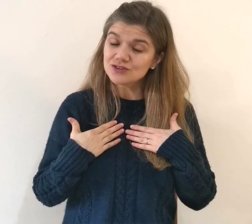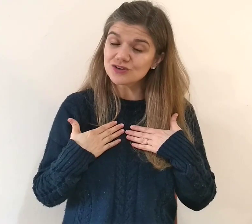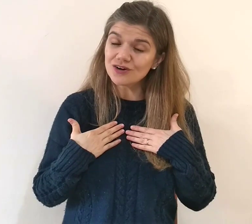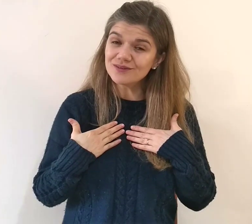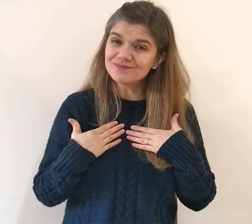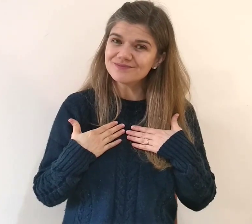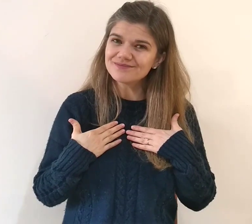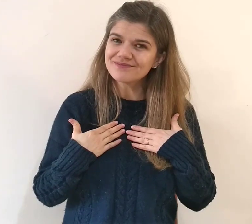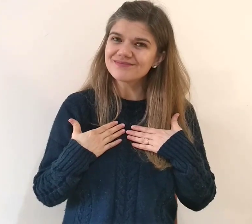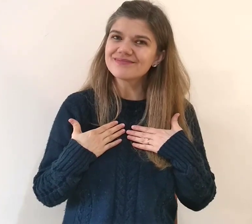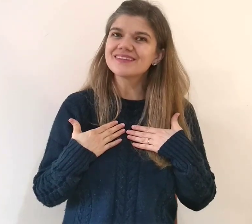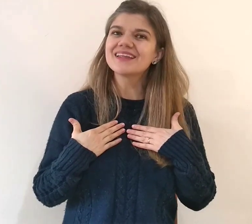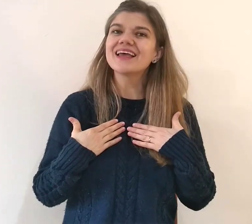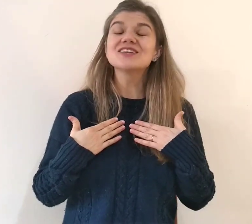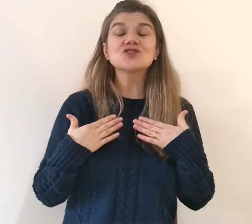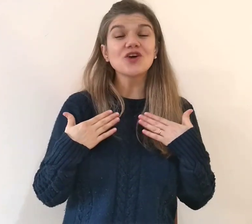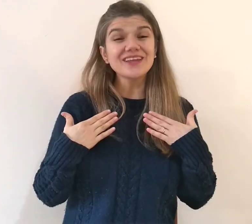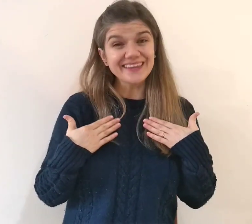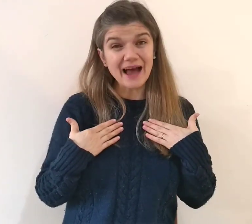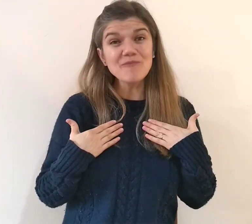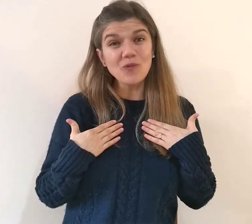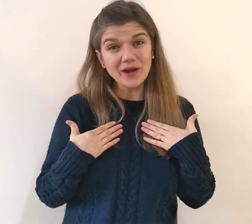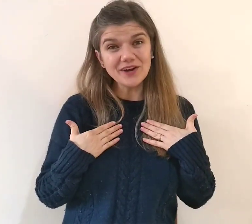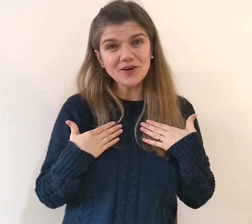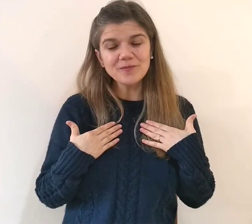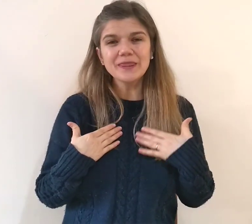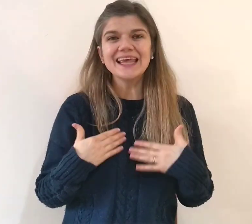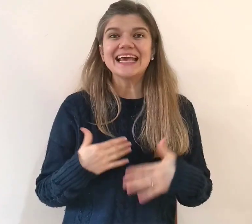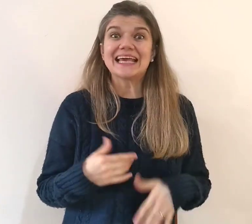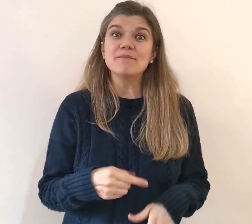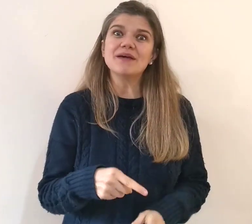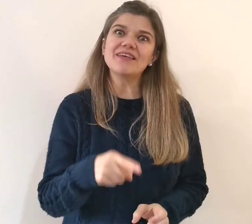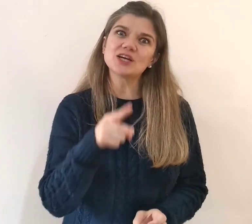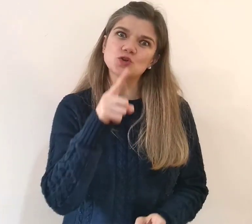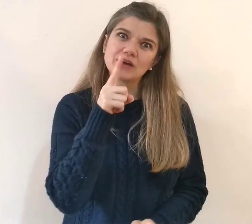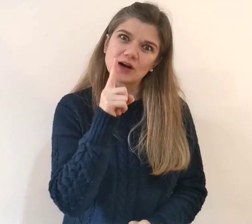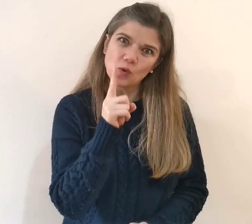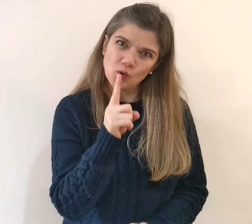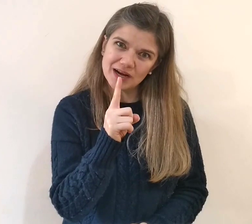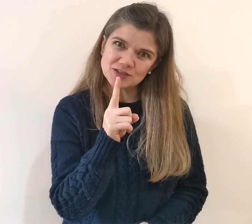Yo soy tan bueno que en vez de ayunar una